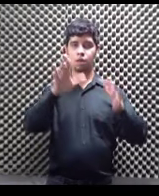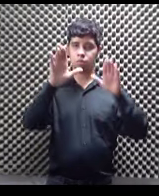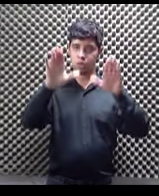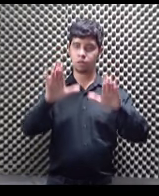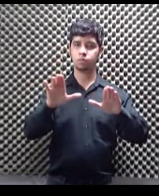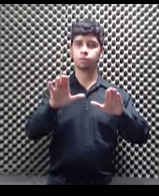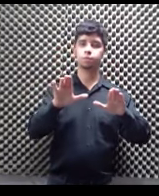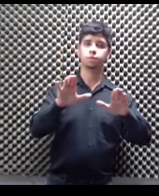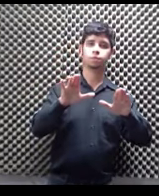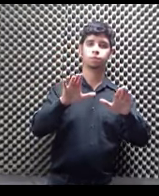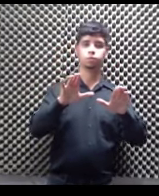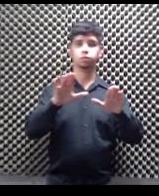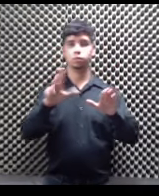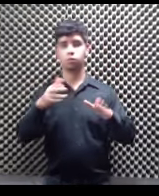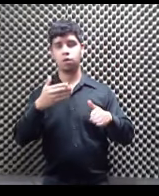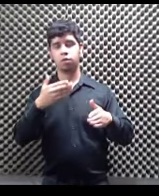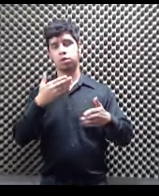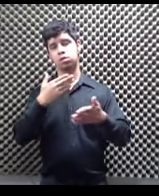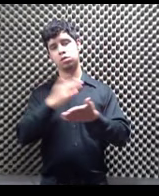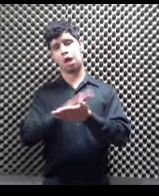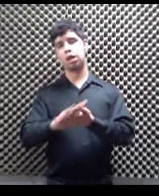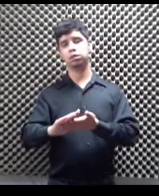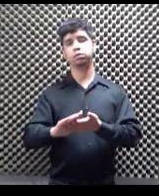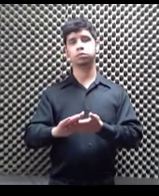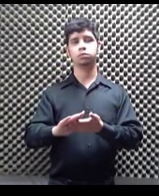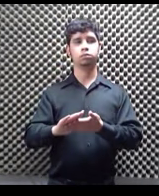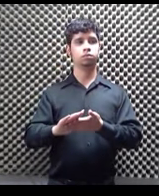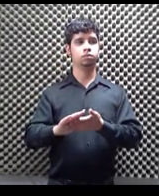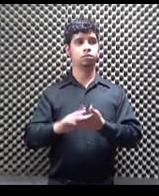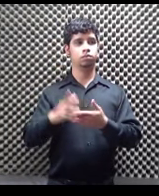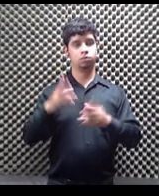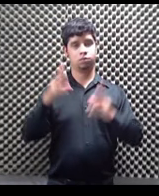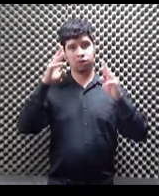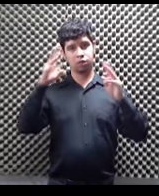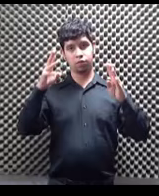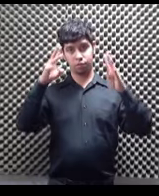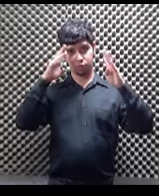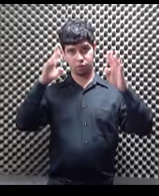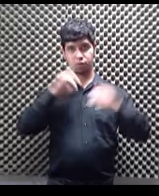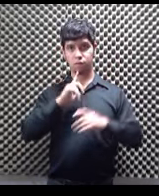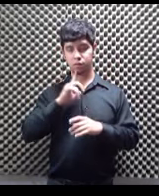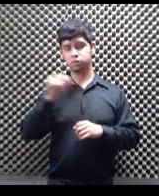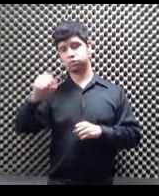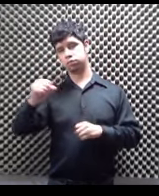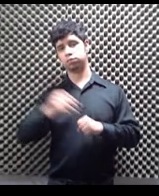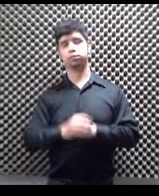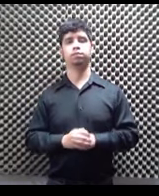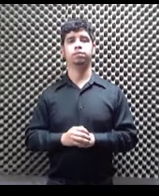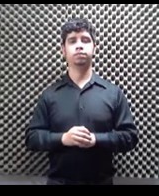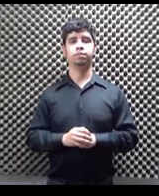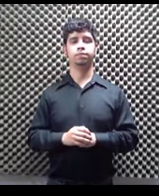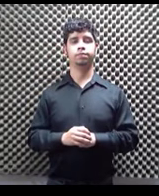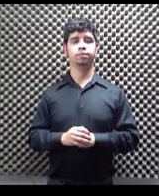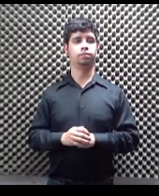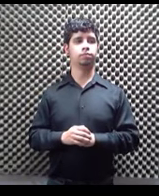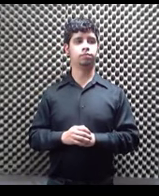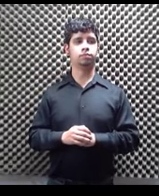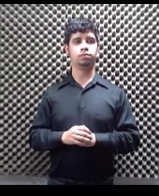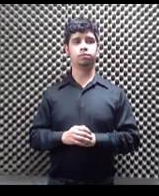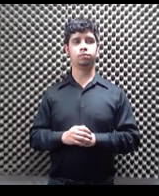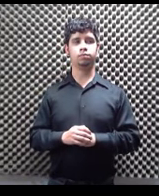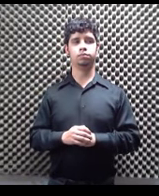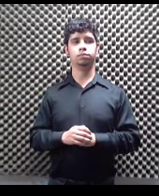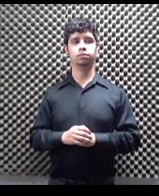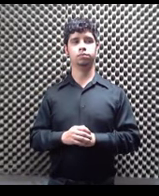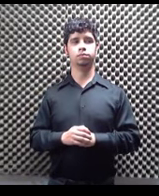fue genial, fue una cosa bien refrescante y improvisada, porque obviamente improvisada. Y entonces bueno, lo lindo